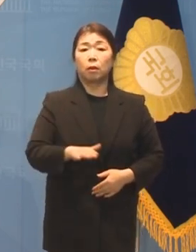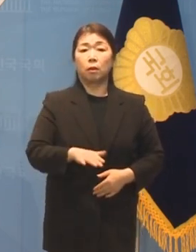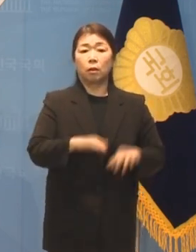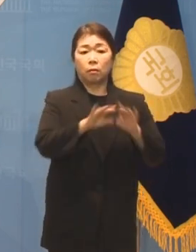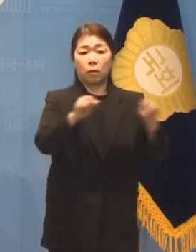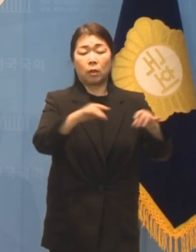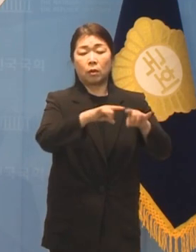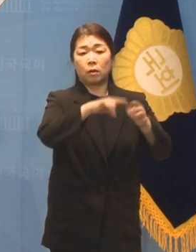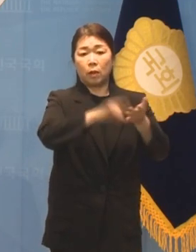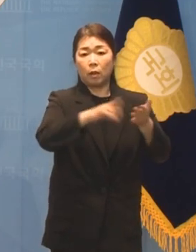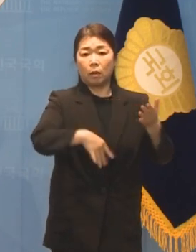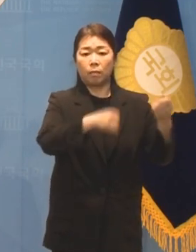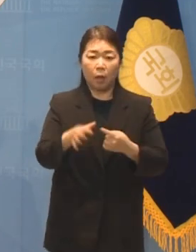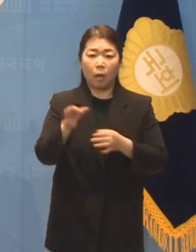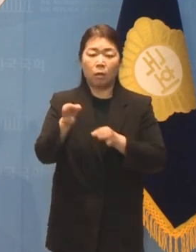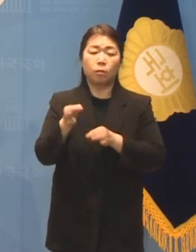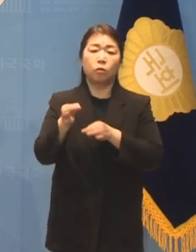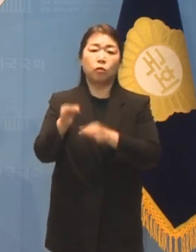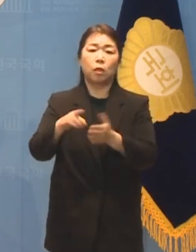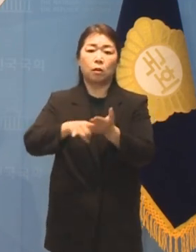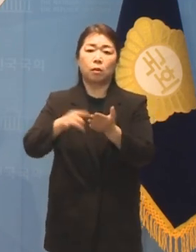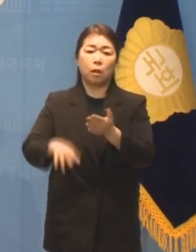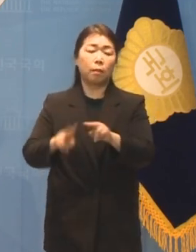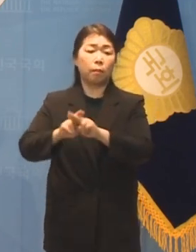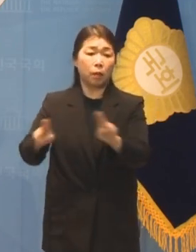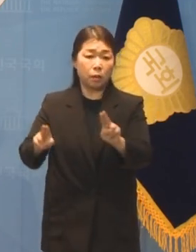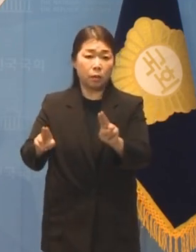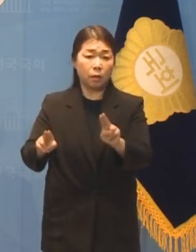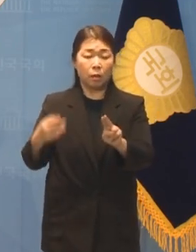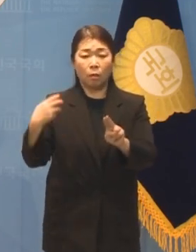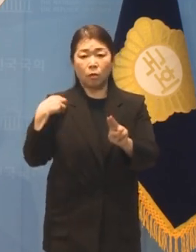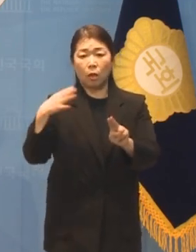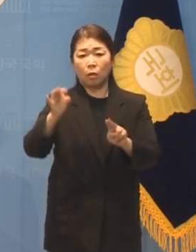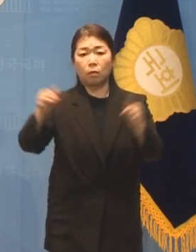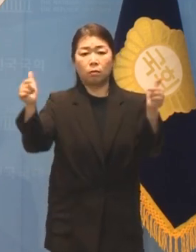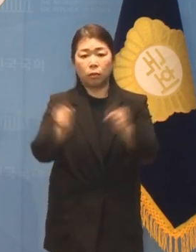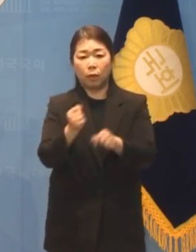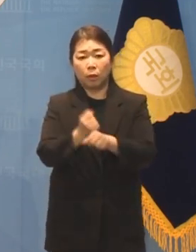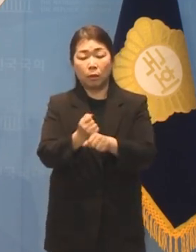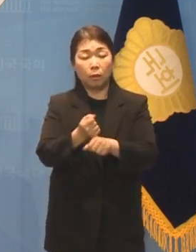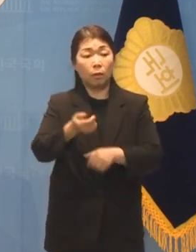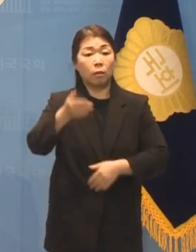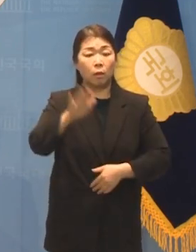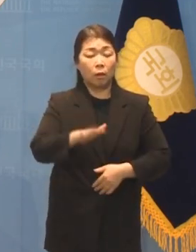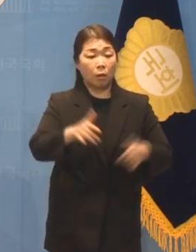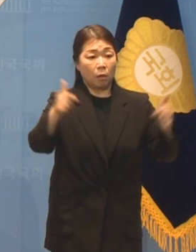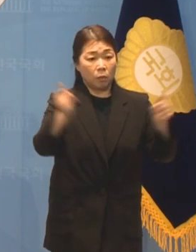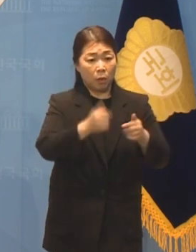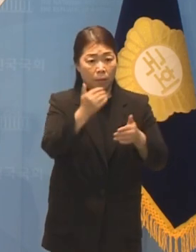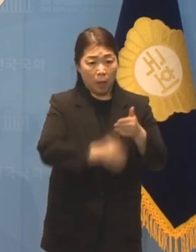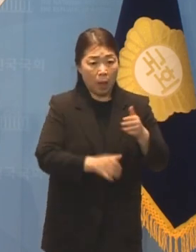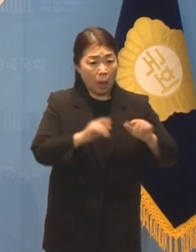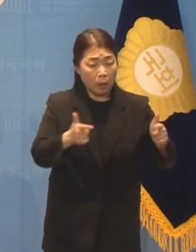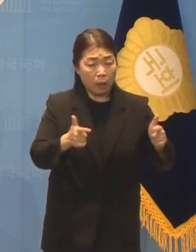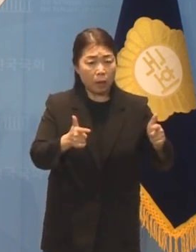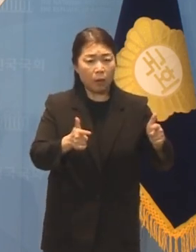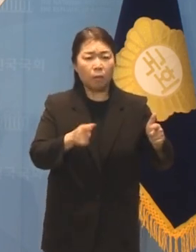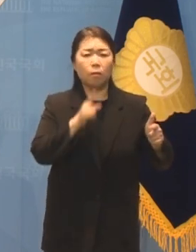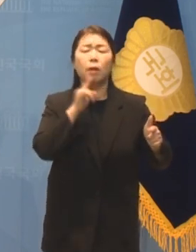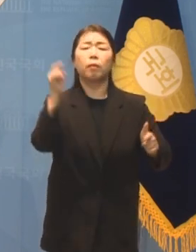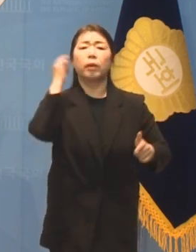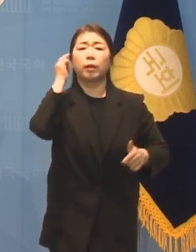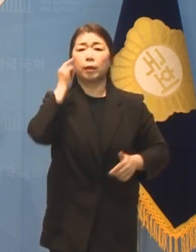인하, 금투세 폐지, 개편 등에도 대규모 축소가 없다니 소도 웃을 소리는 하지